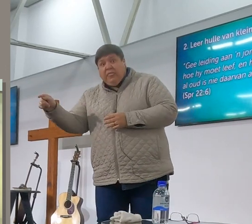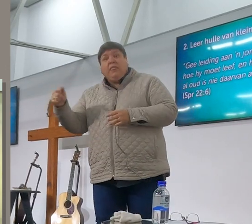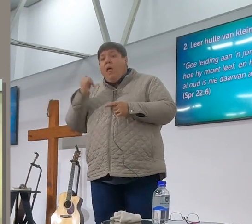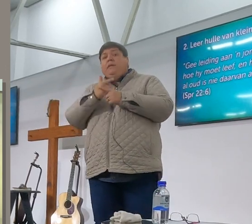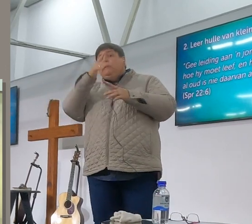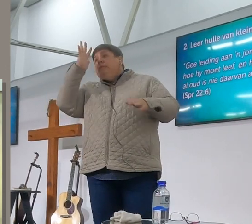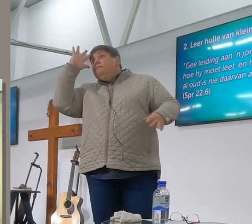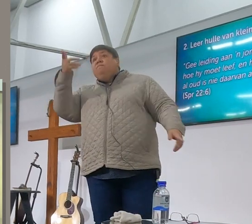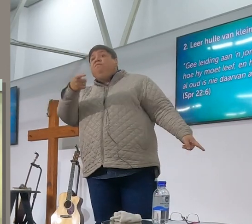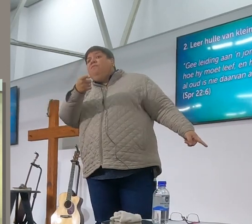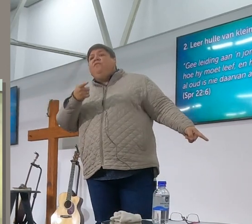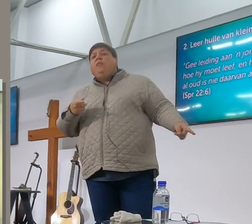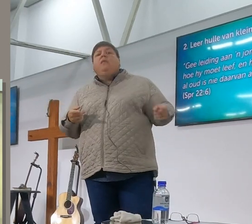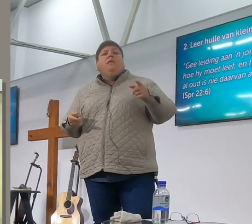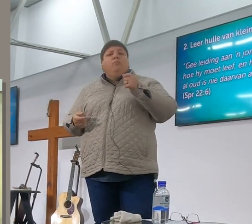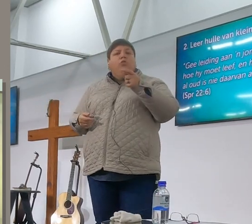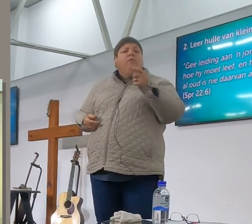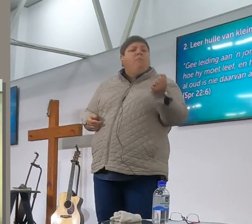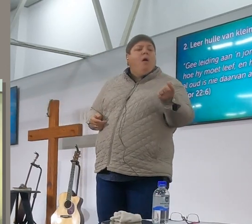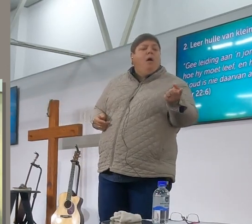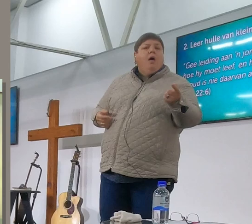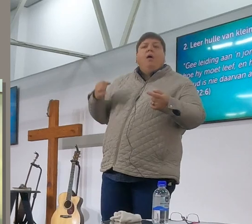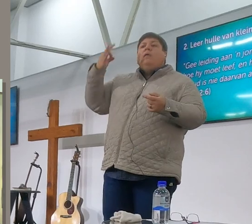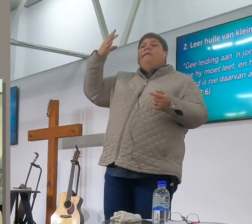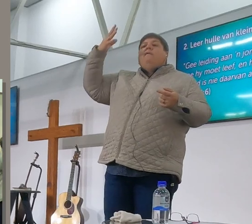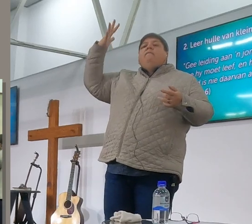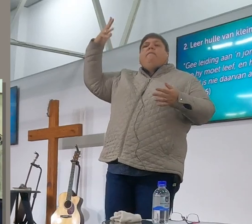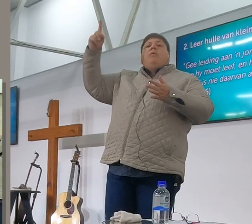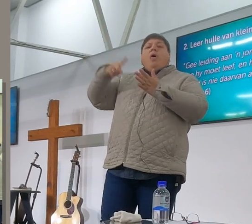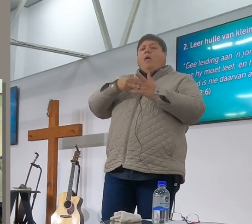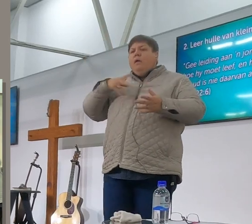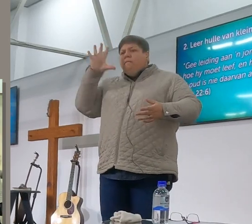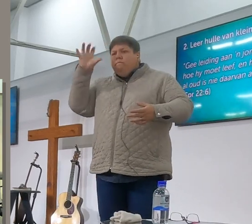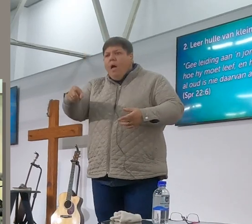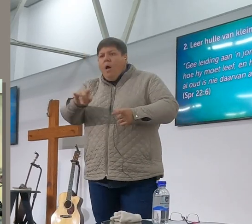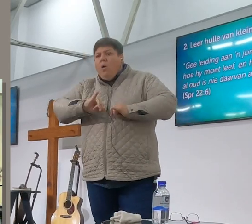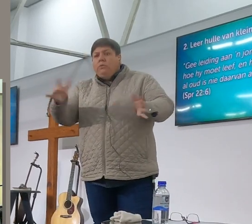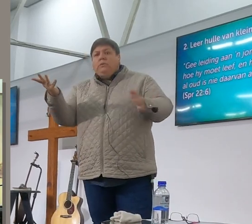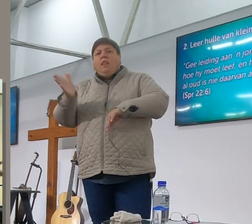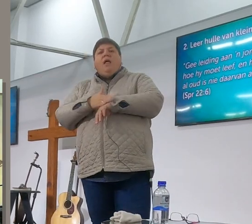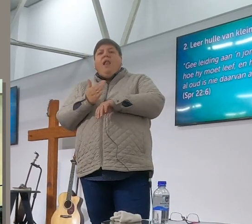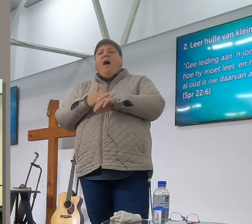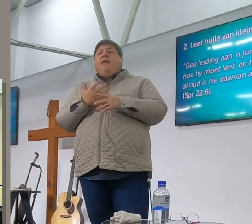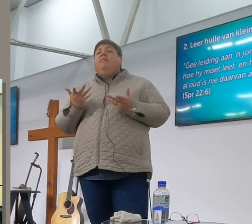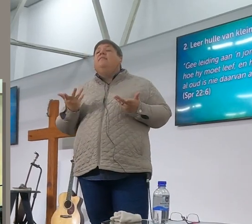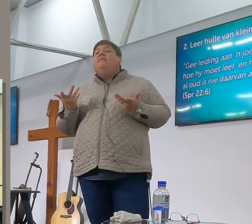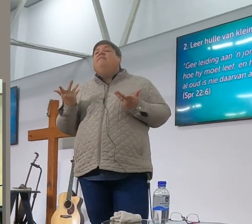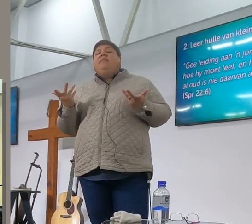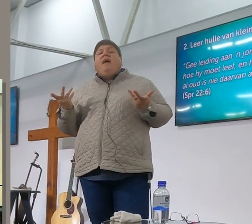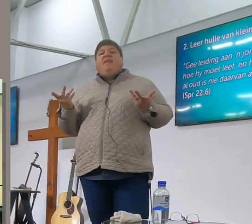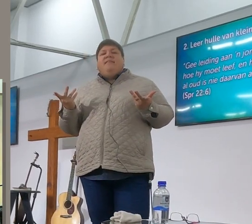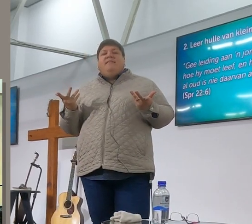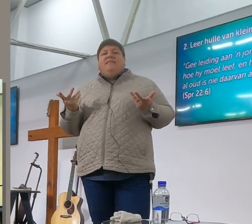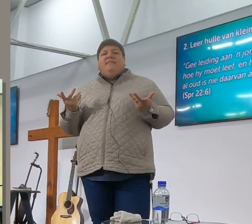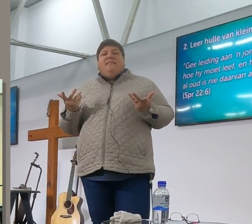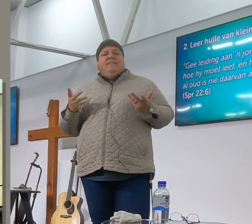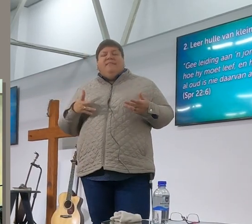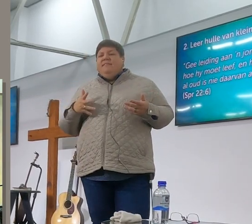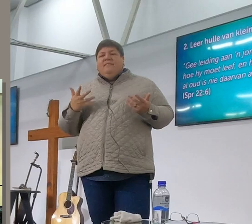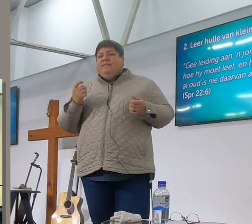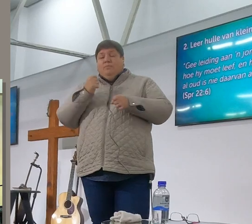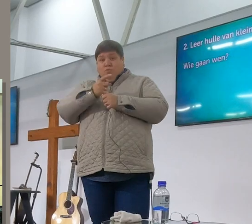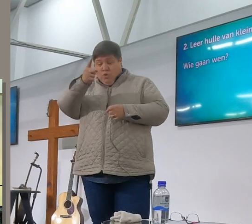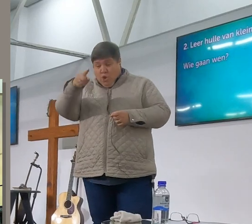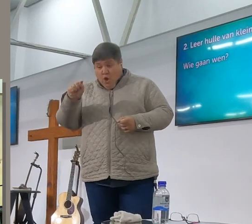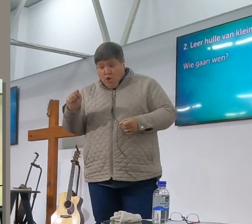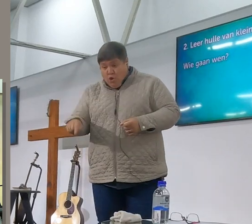weet wat hulle gevoer word nie, gaan ek dit eers oor 3 of 4 of 5 jaar sien en dan is dit te laat. Dan moet ek nie dink ek gaan koersaanpassings kan maak nie. Dan is dit baie moeiliker om